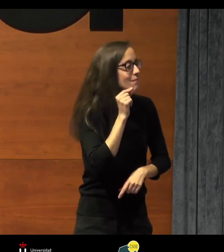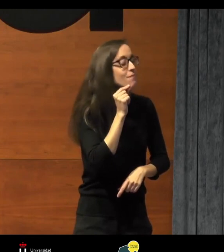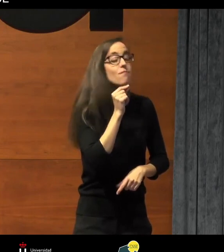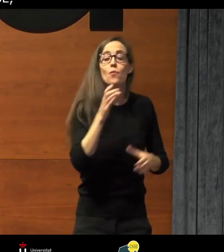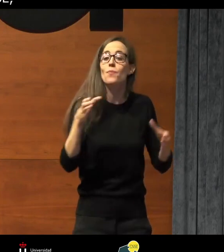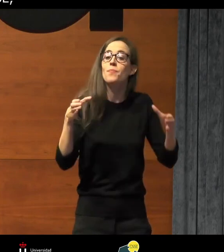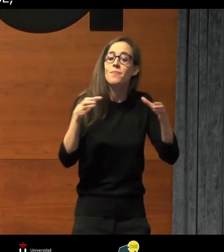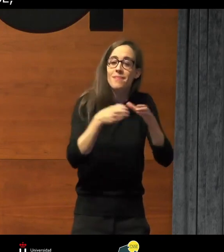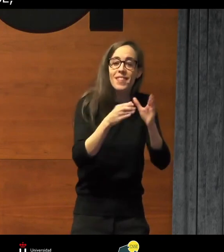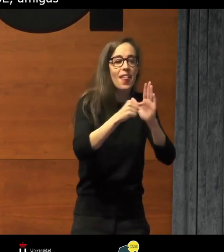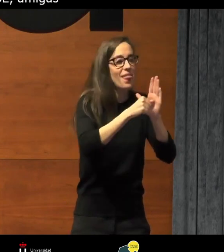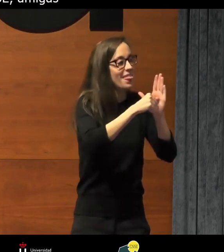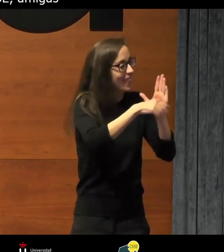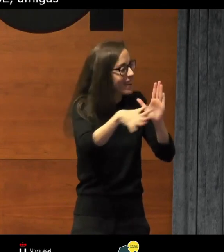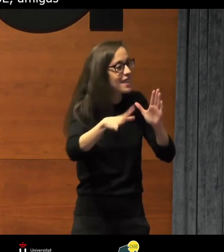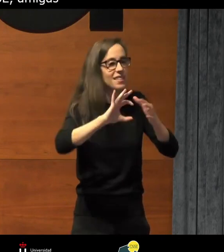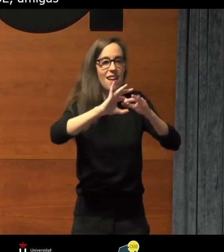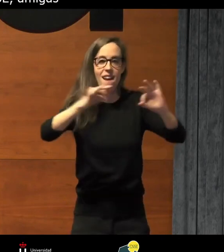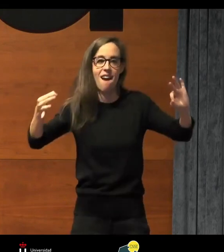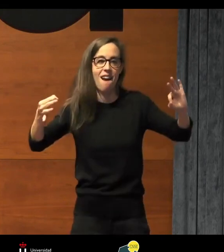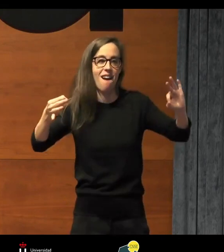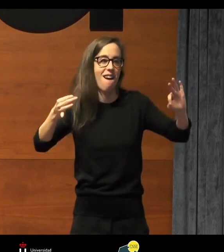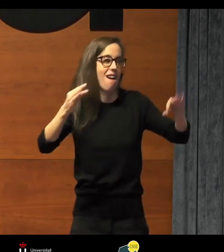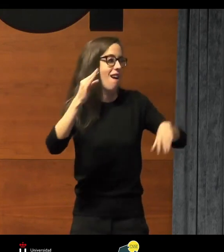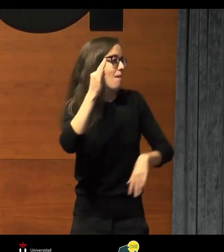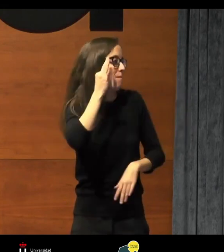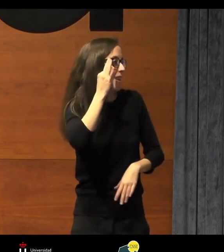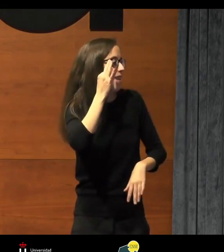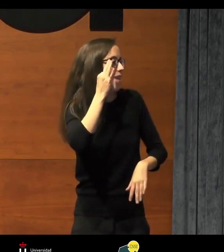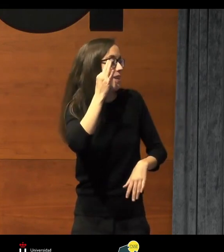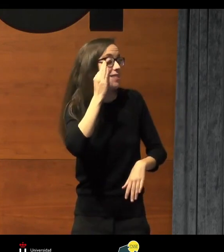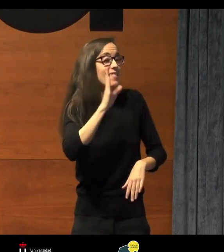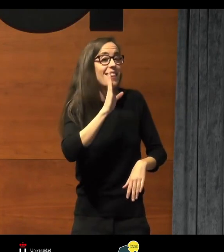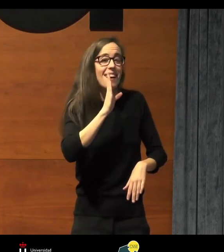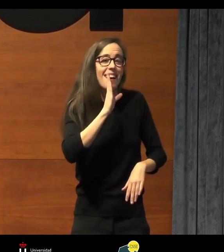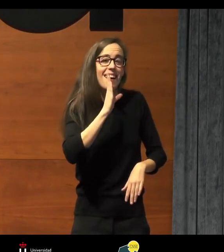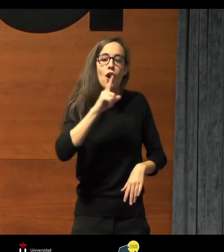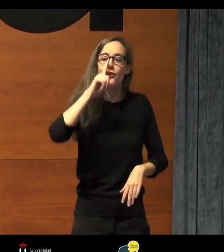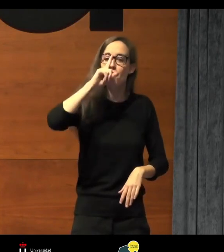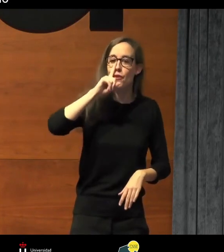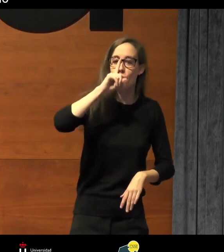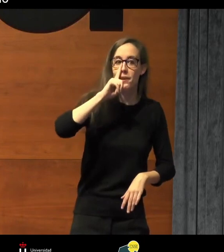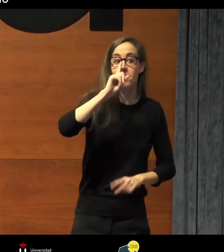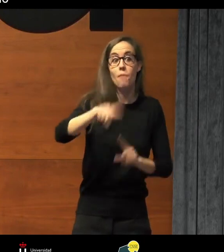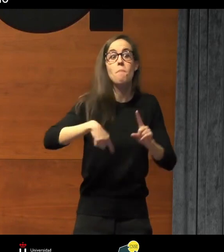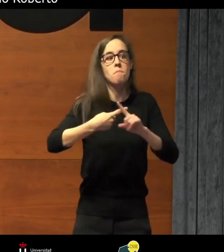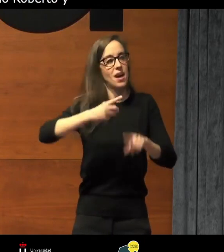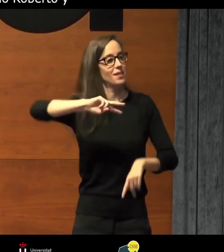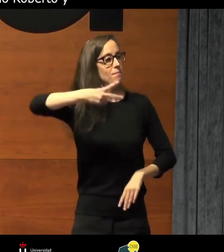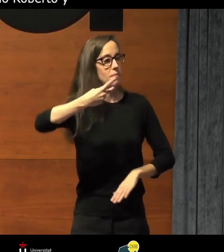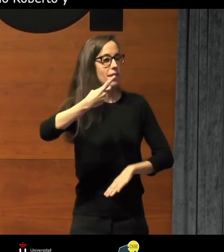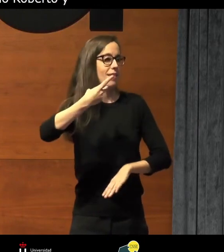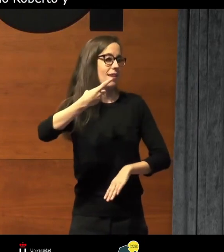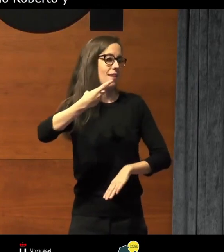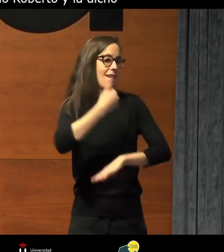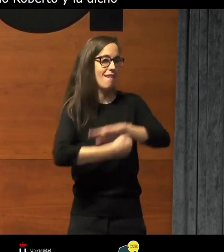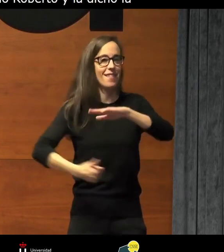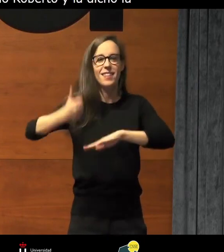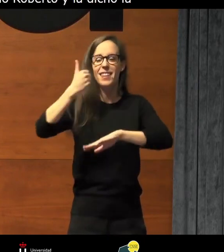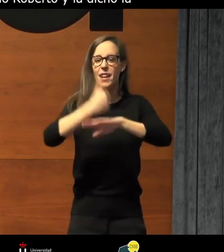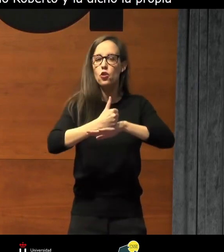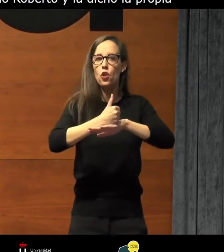amigas. Hoy nos convocan, como ha dicho Roberto y ha dicho la propia vicerrectora, los